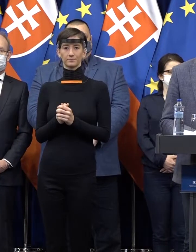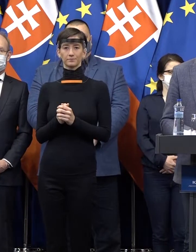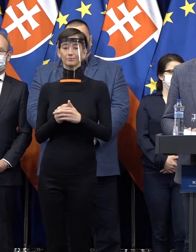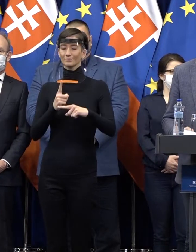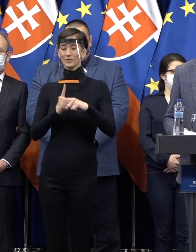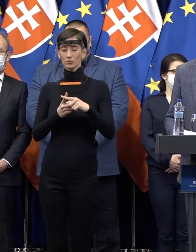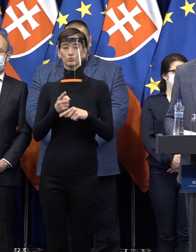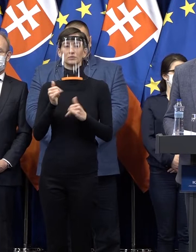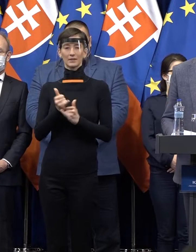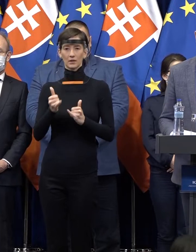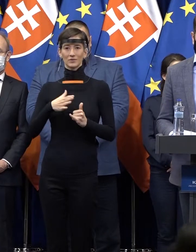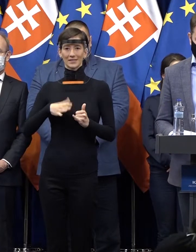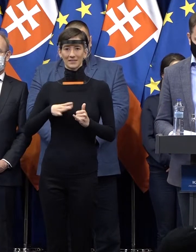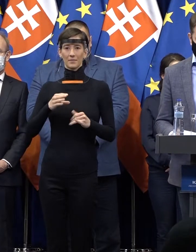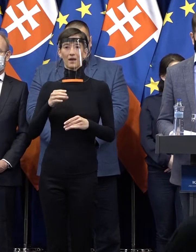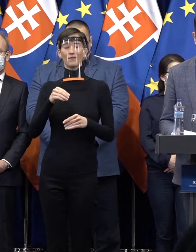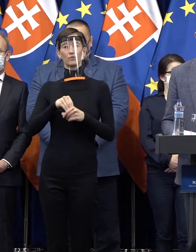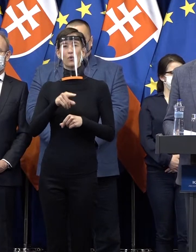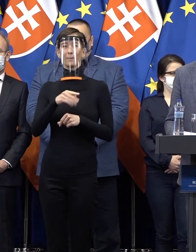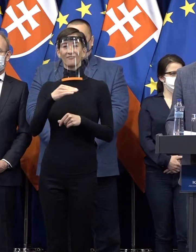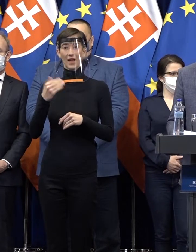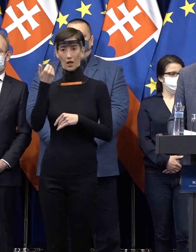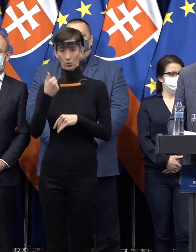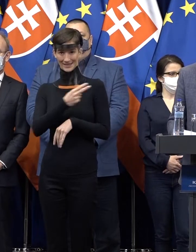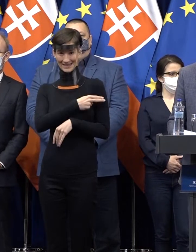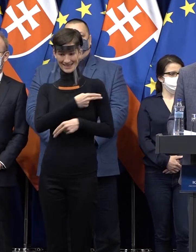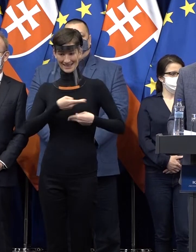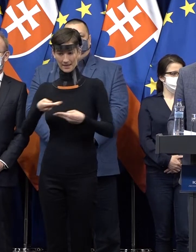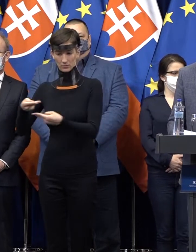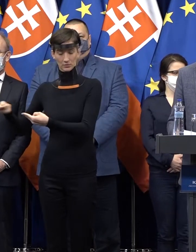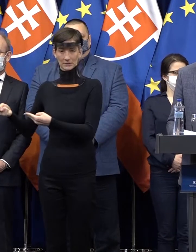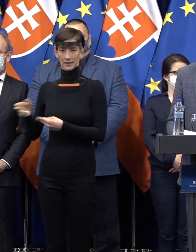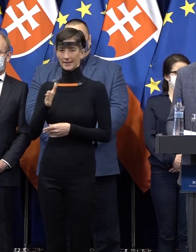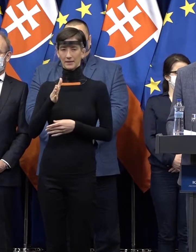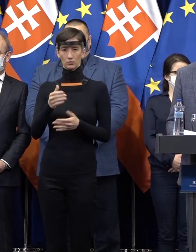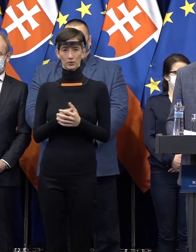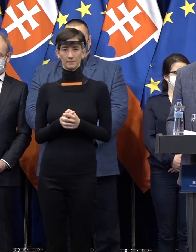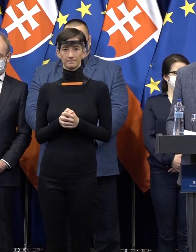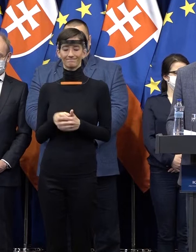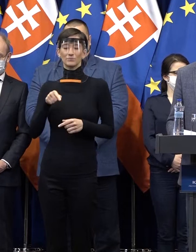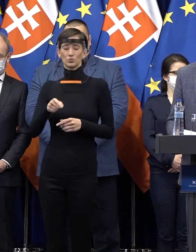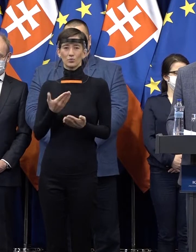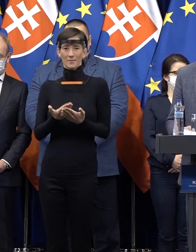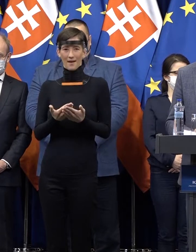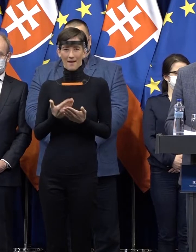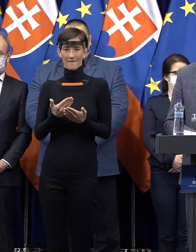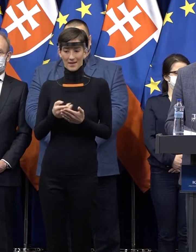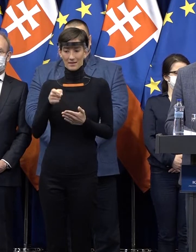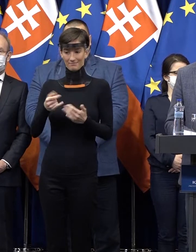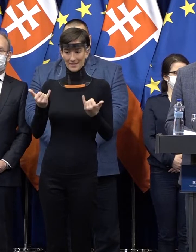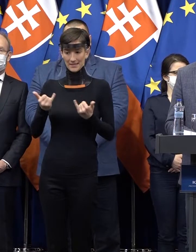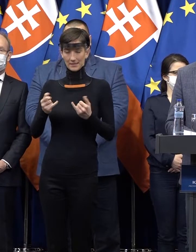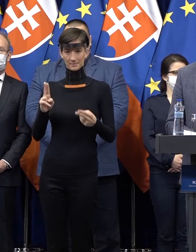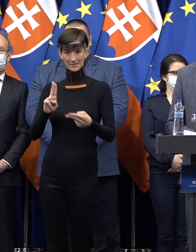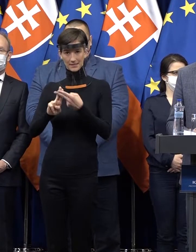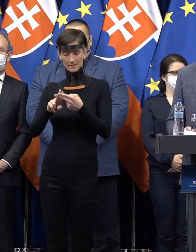jednotkách intenzívnej starostlivosti. A s týmto dôrazom a s týmto úmyslom sme začínali dnešné rokovanie, ktorého výsledkom je